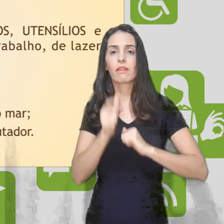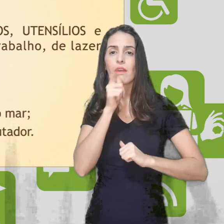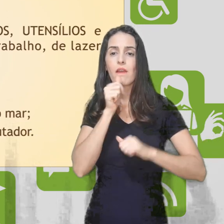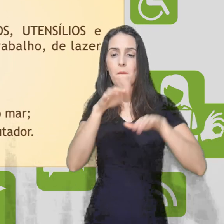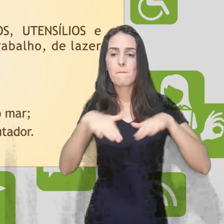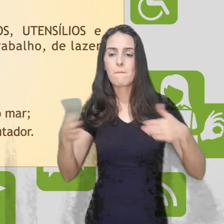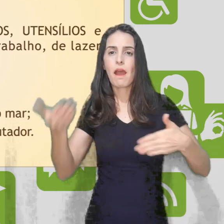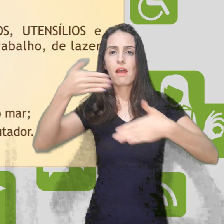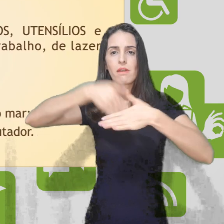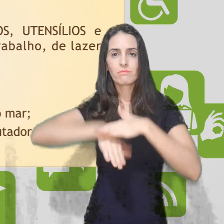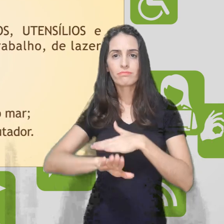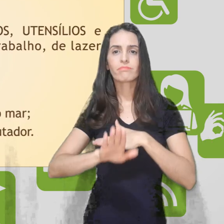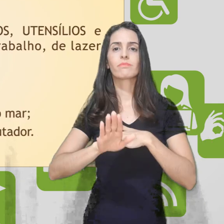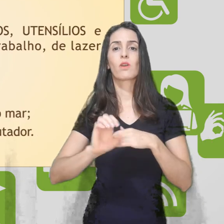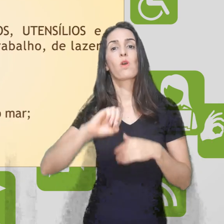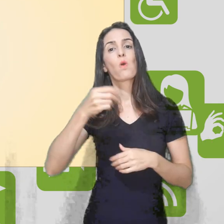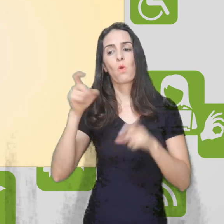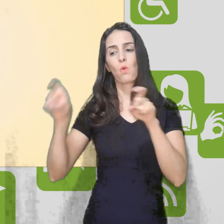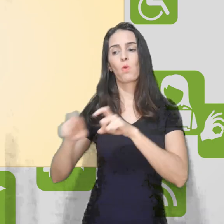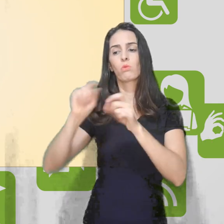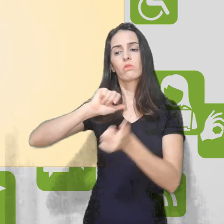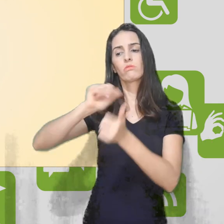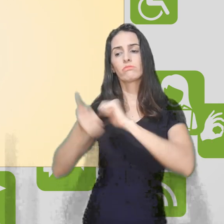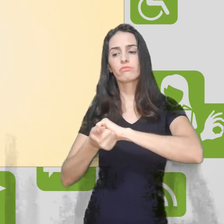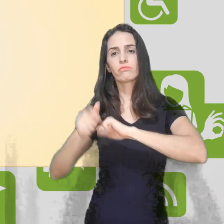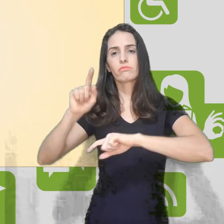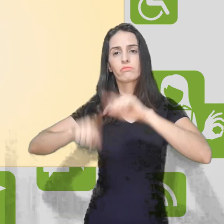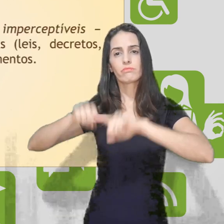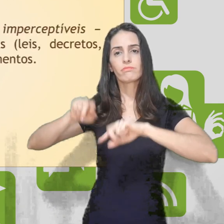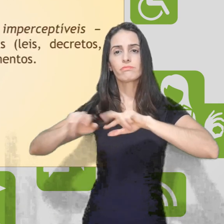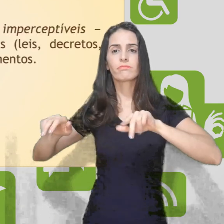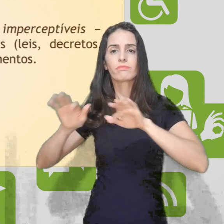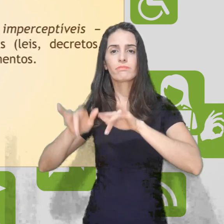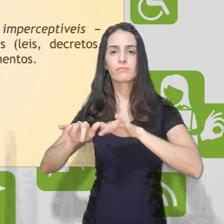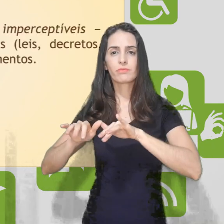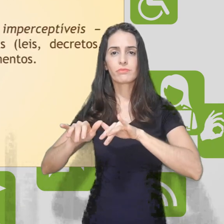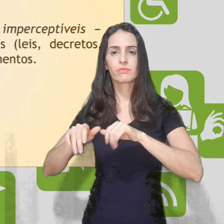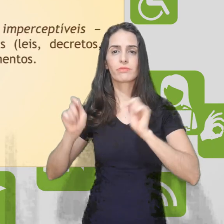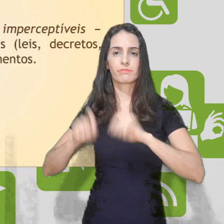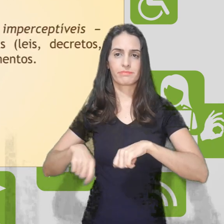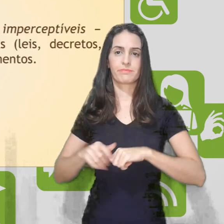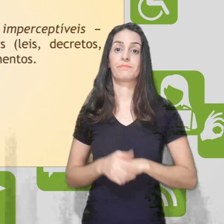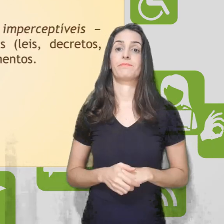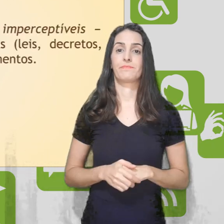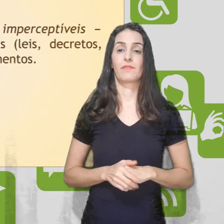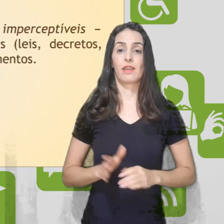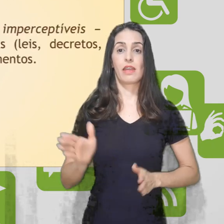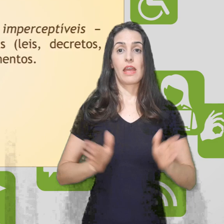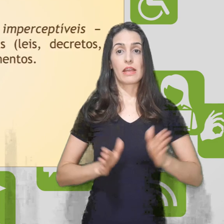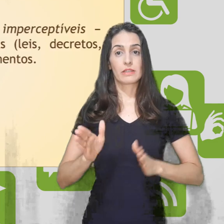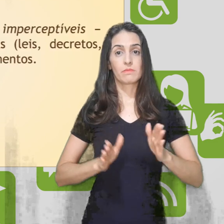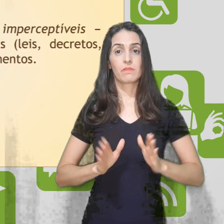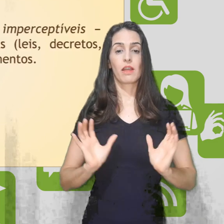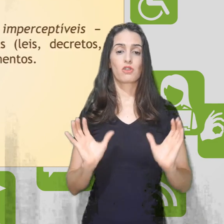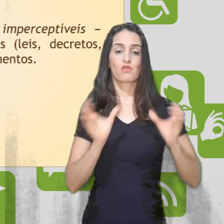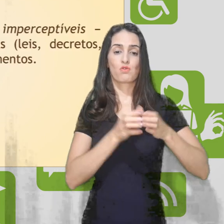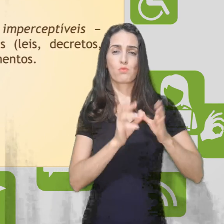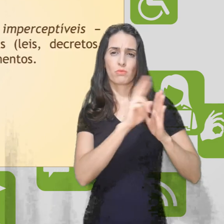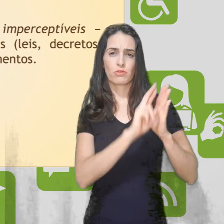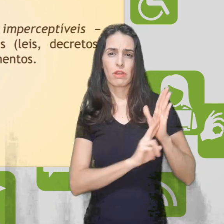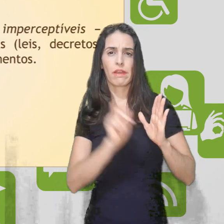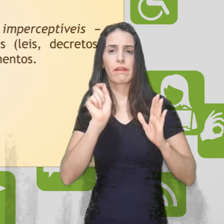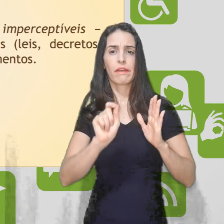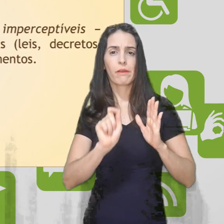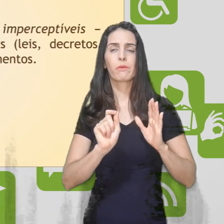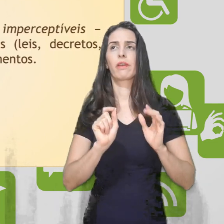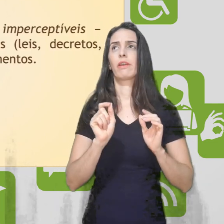ou adaptadores para uso do computador. A acessibilidade programática também se relaciona ao